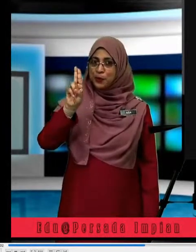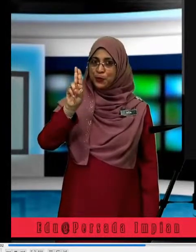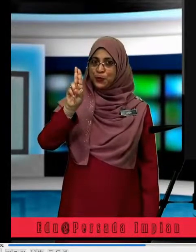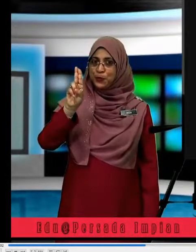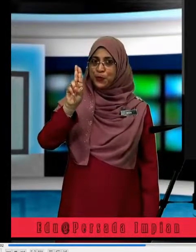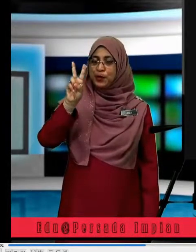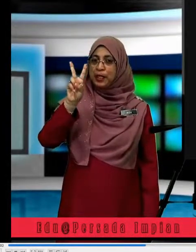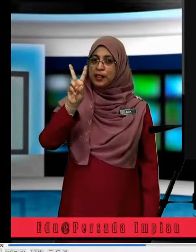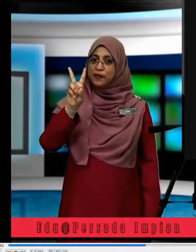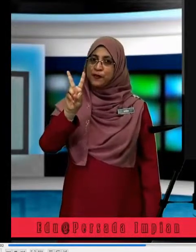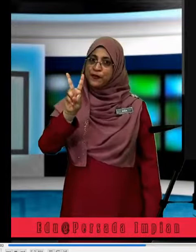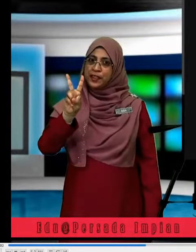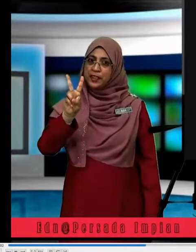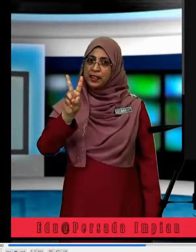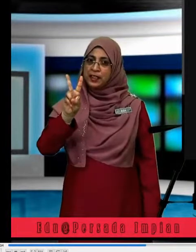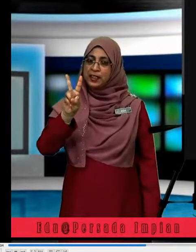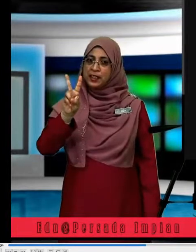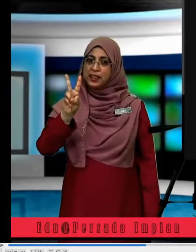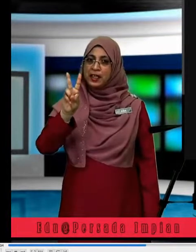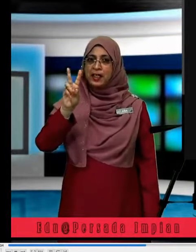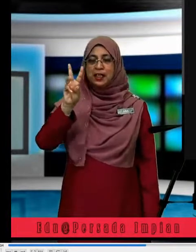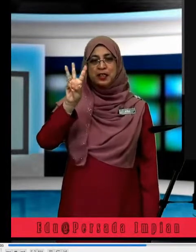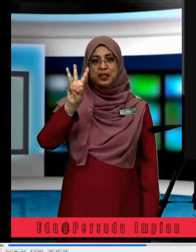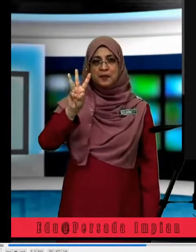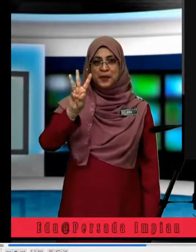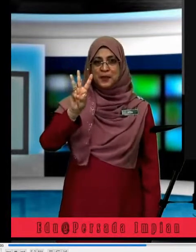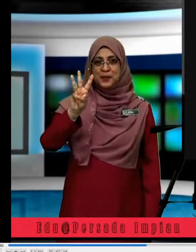qqratu55 dabelyu